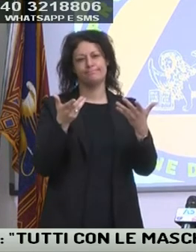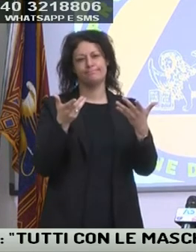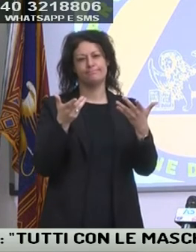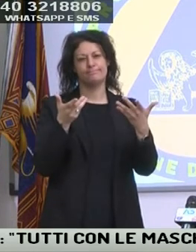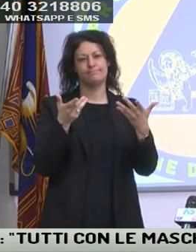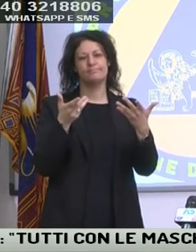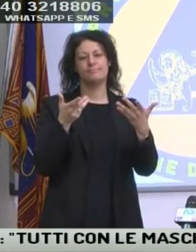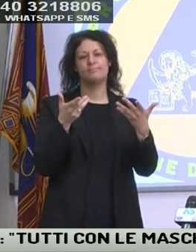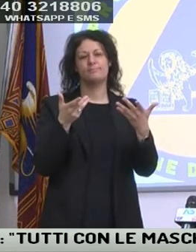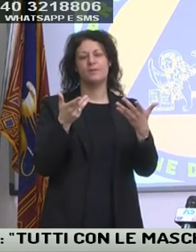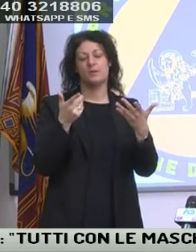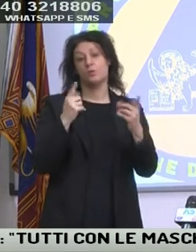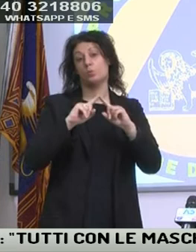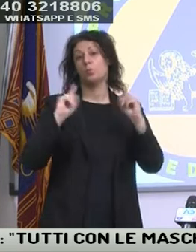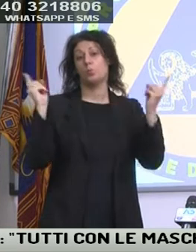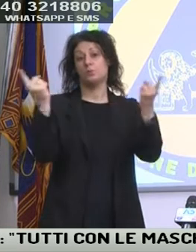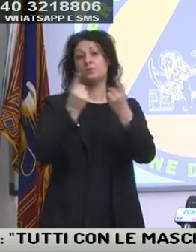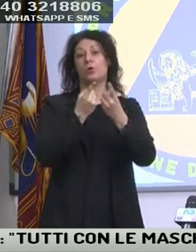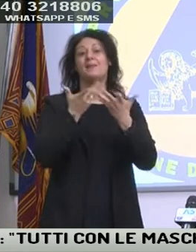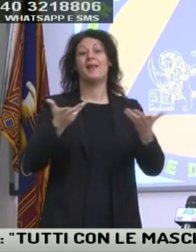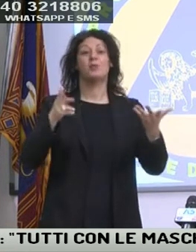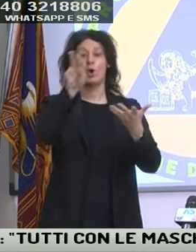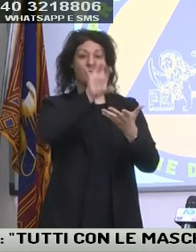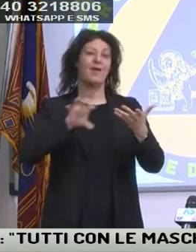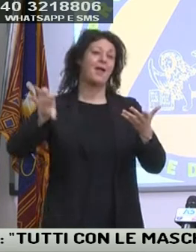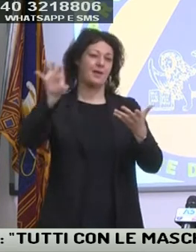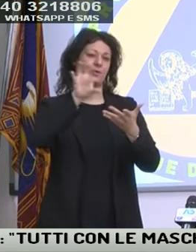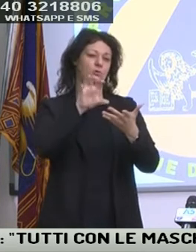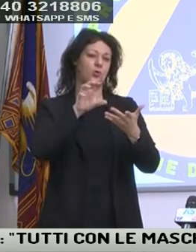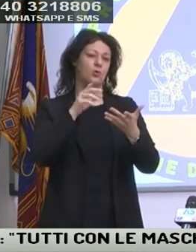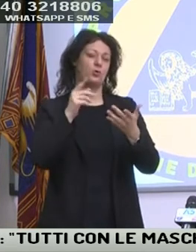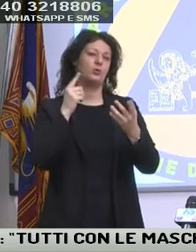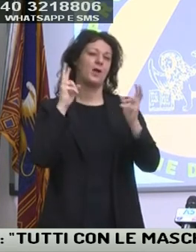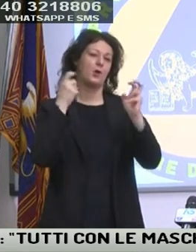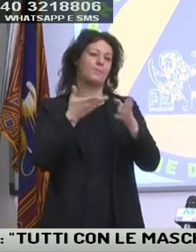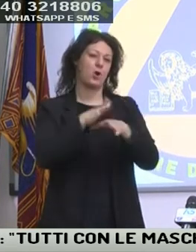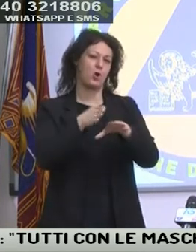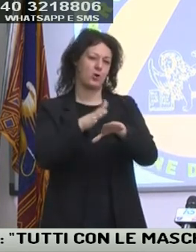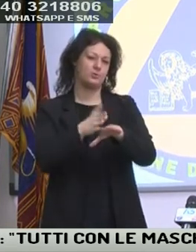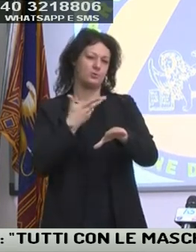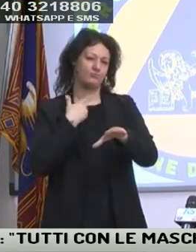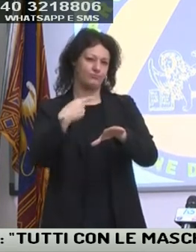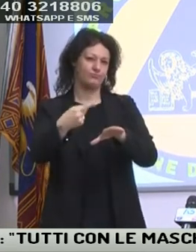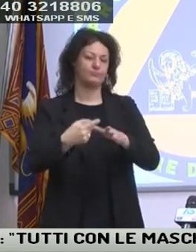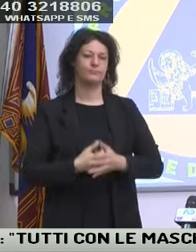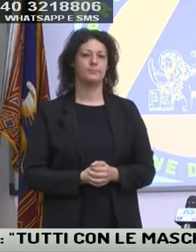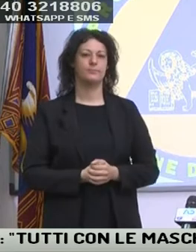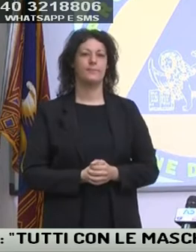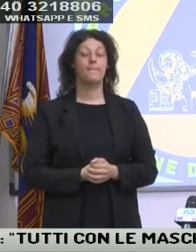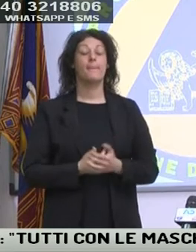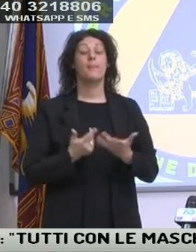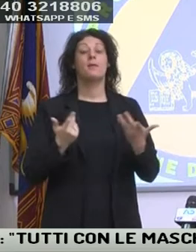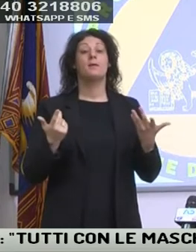ha coinvolto un po' tutti i comuni, tutte le realtà. Resta solo la grande preoccupazione